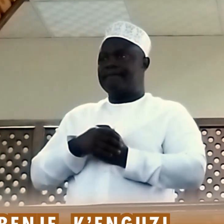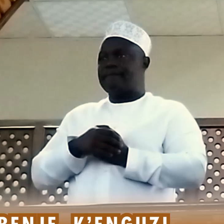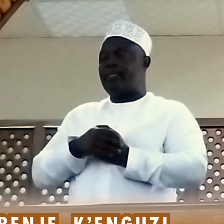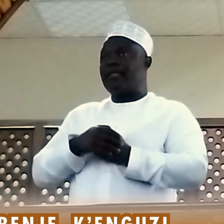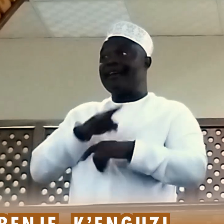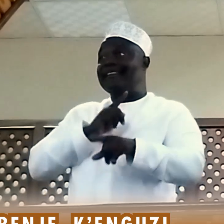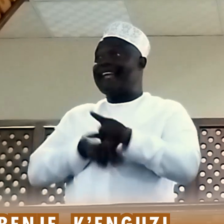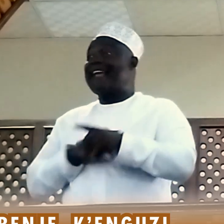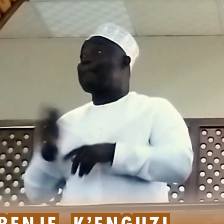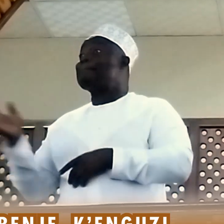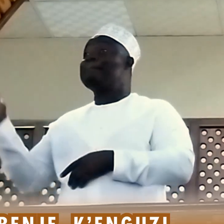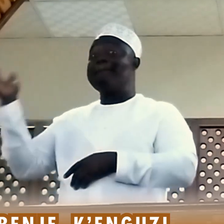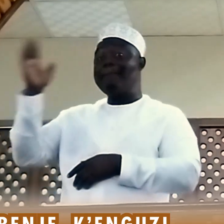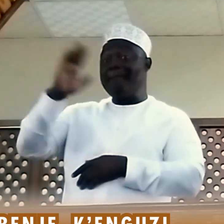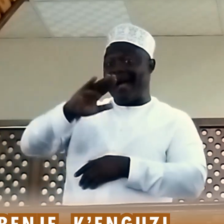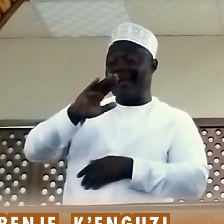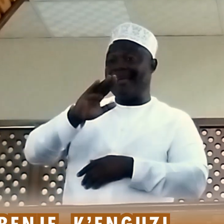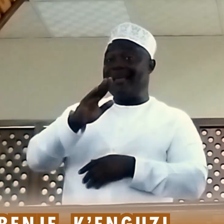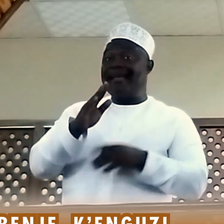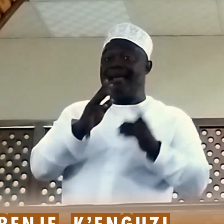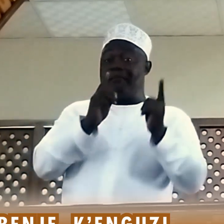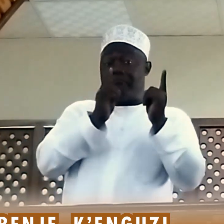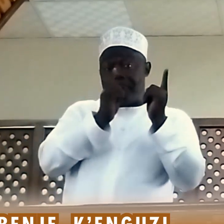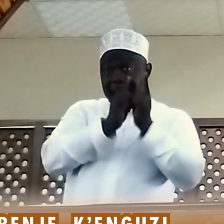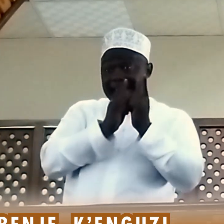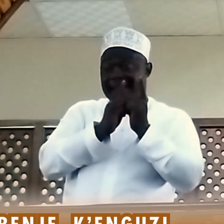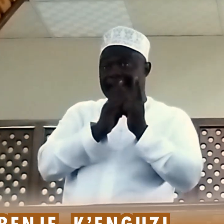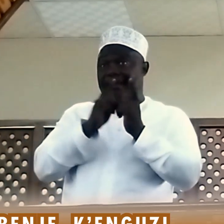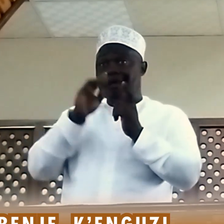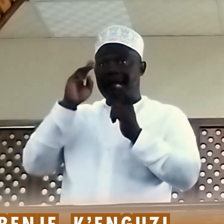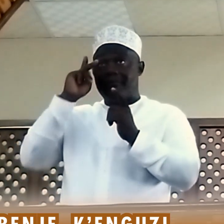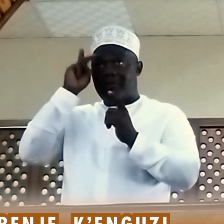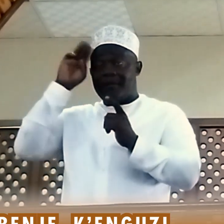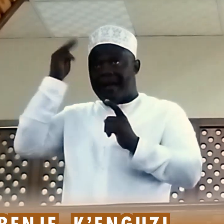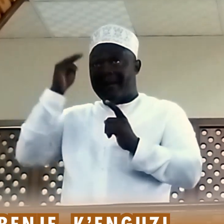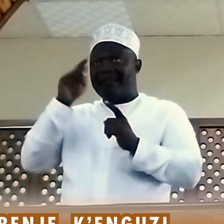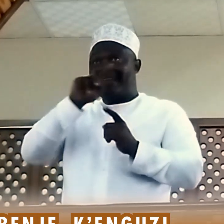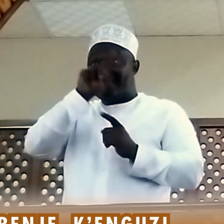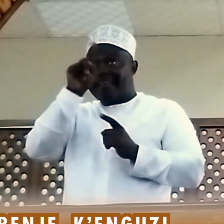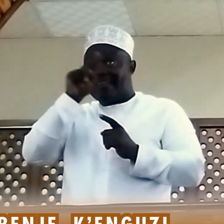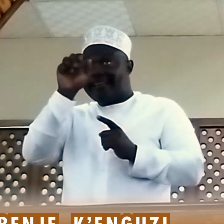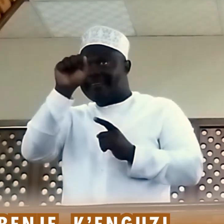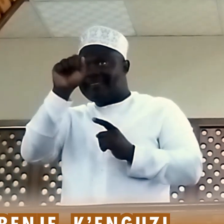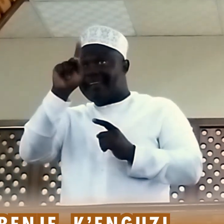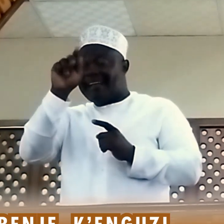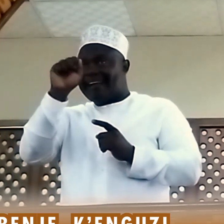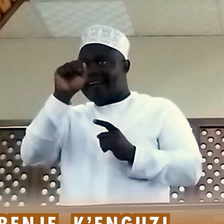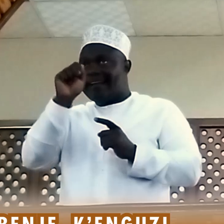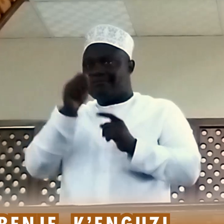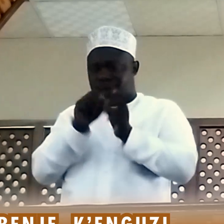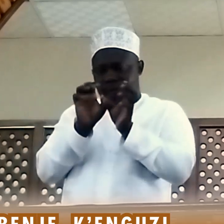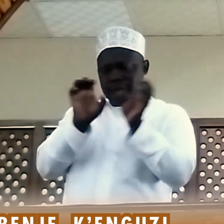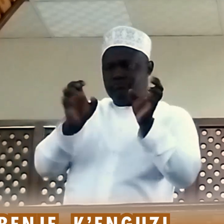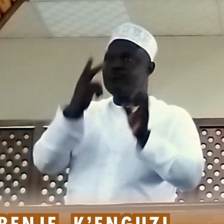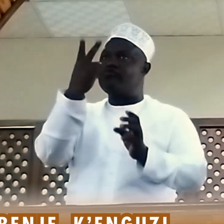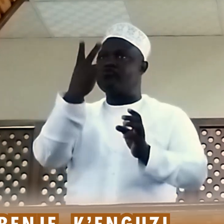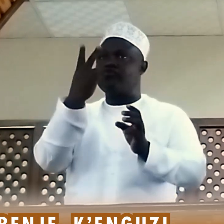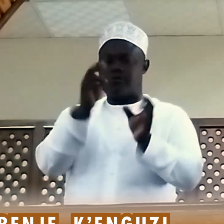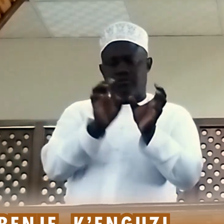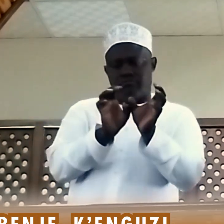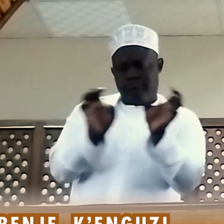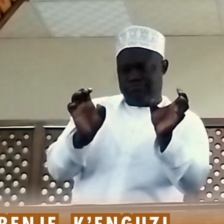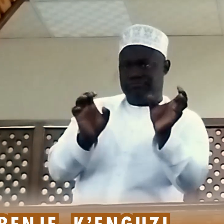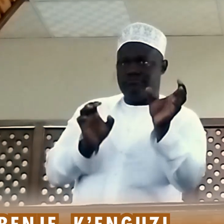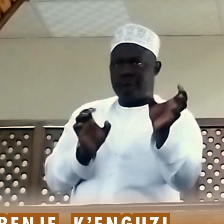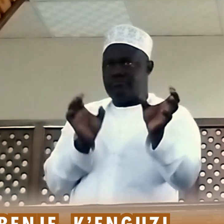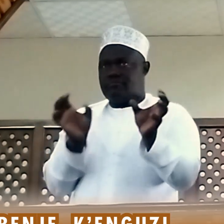bwe yakomawo nga alese zaka nga ajawuddemu emirundi ebiri naga nti